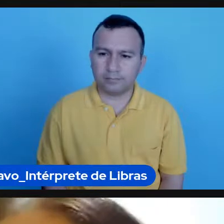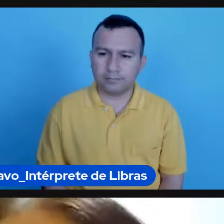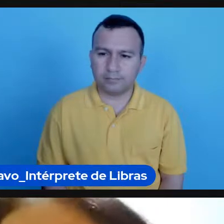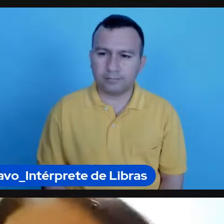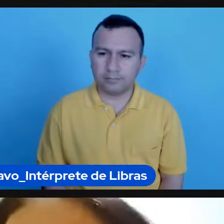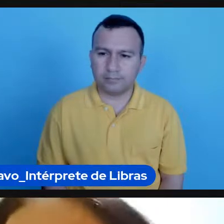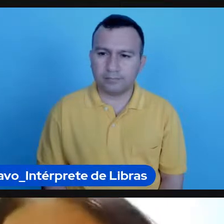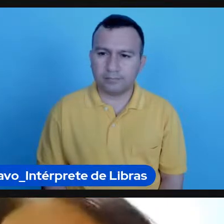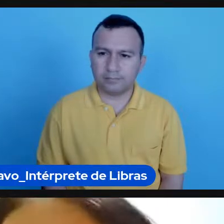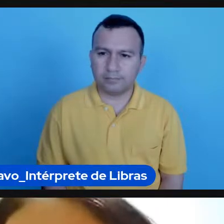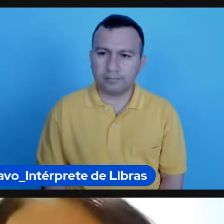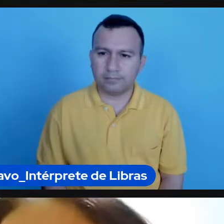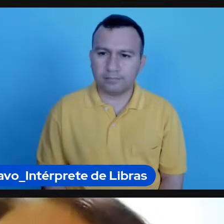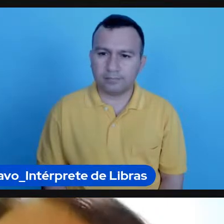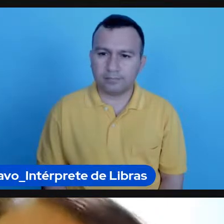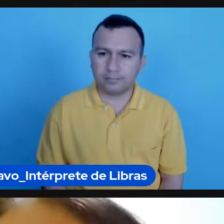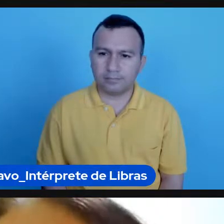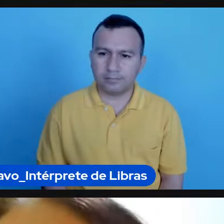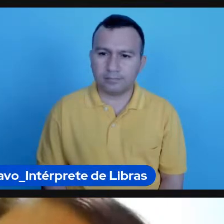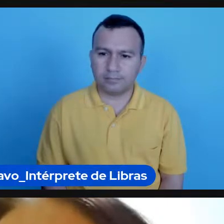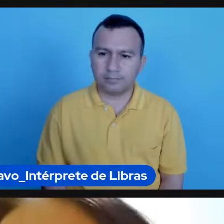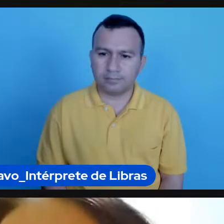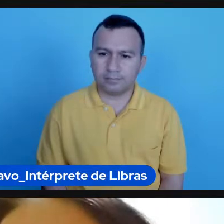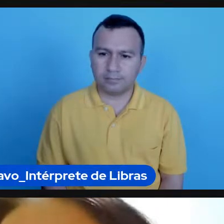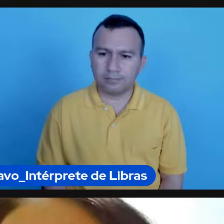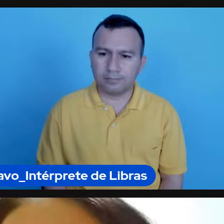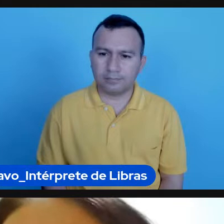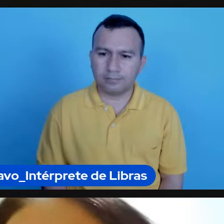Apoio pedagógico, enfim, várias